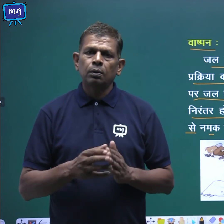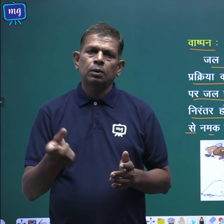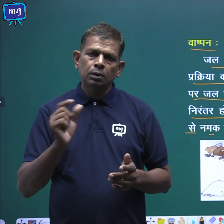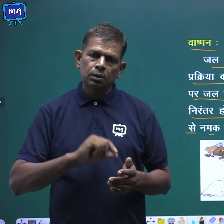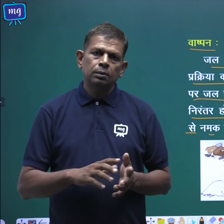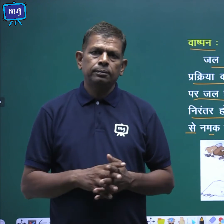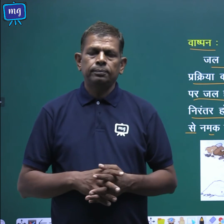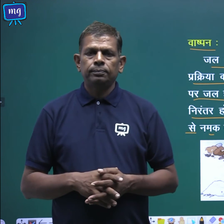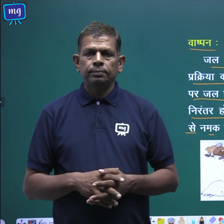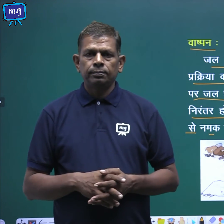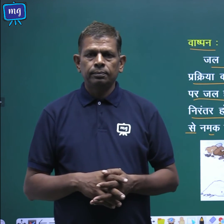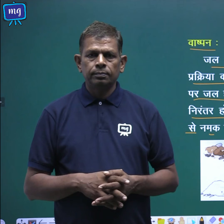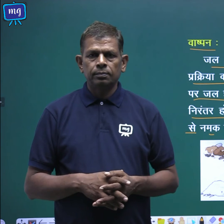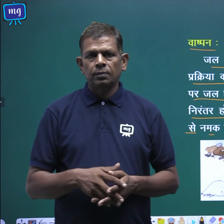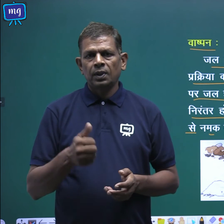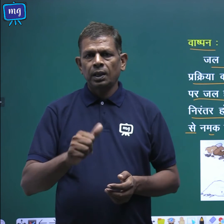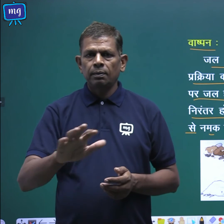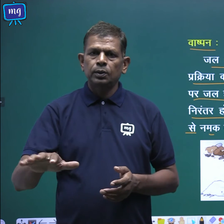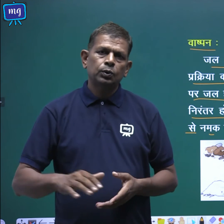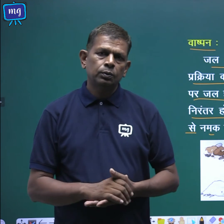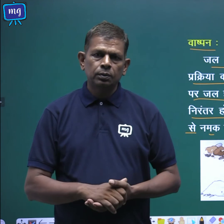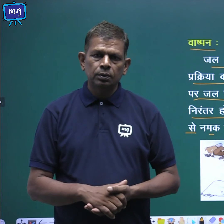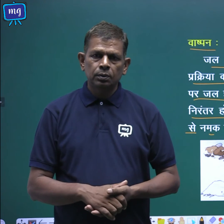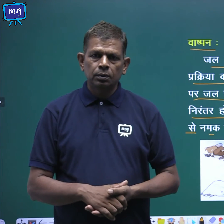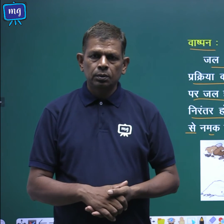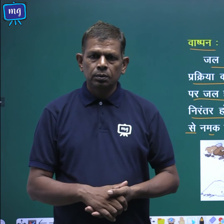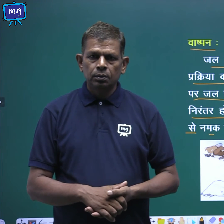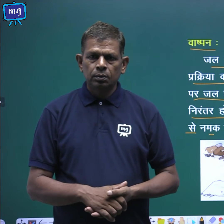उपयोग करते हैं। ठीक है बच्चों।